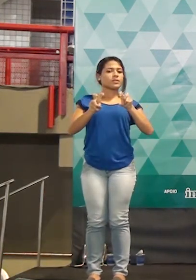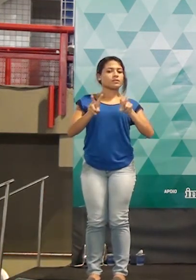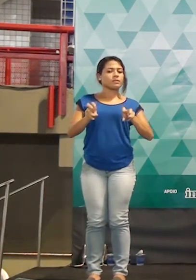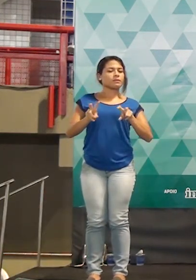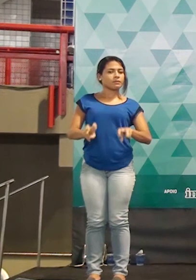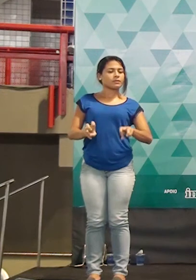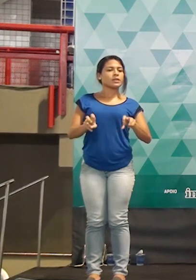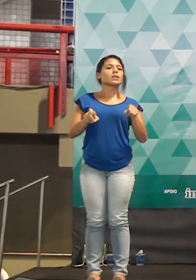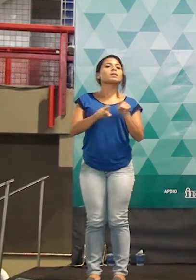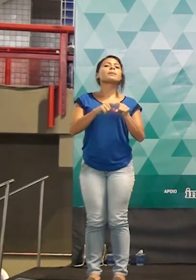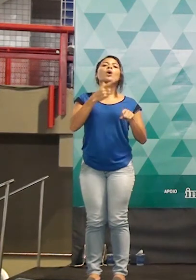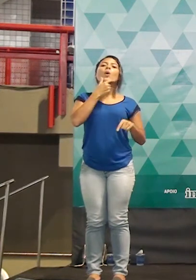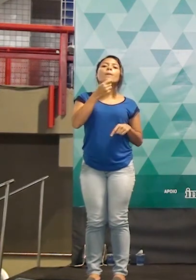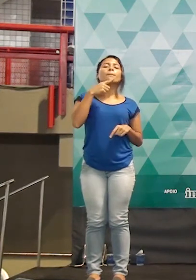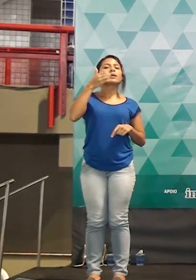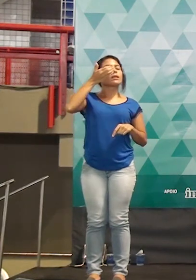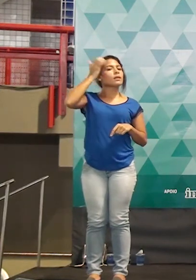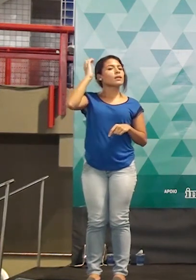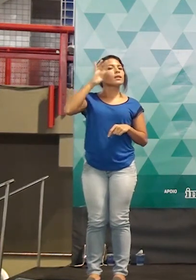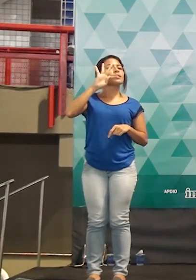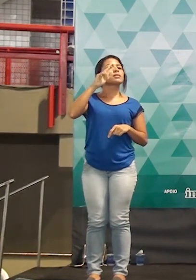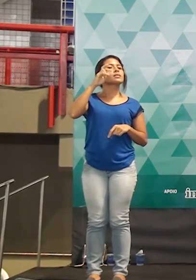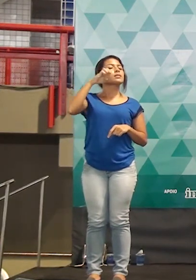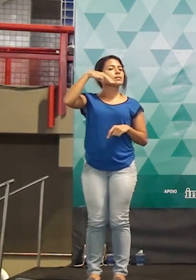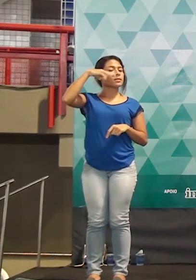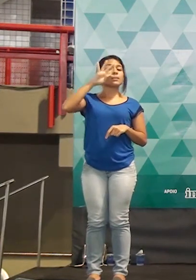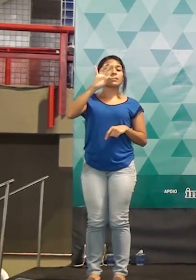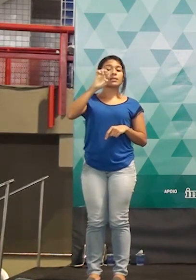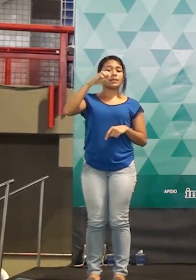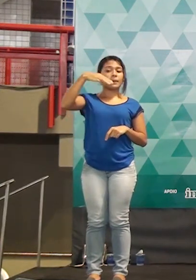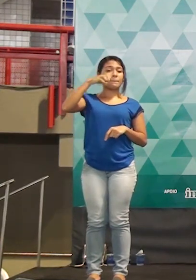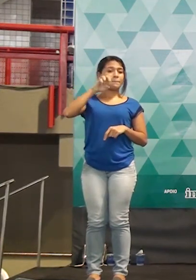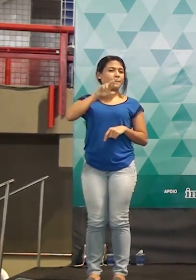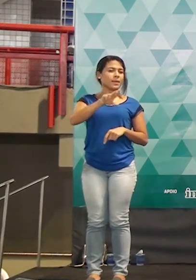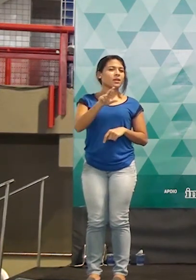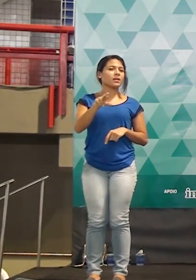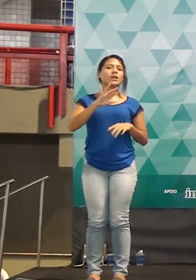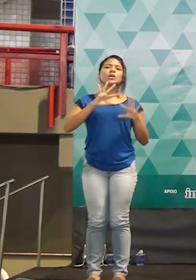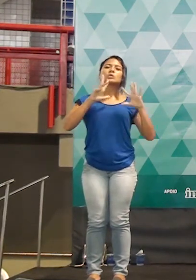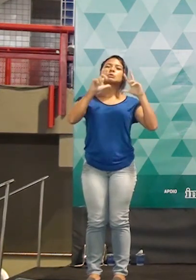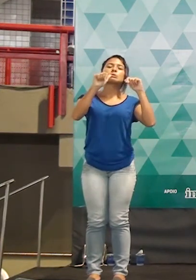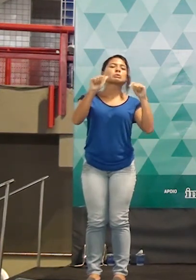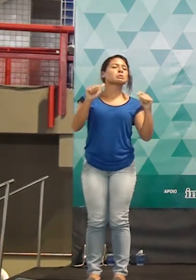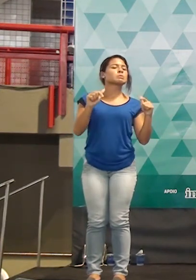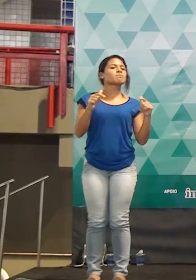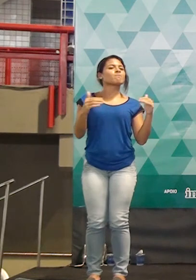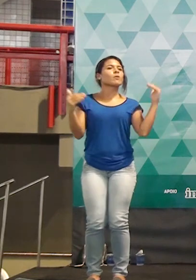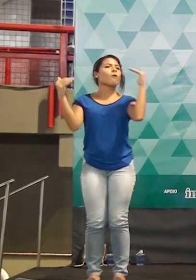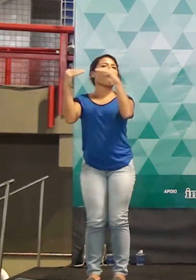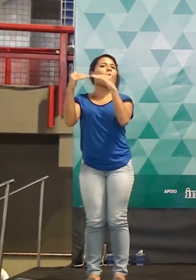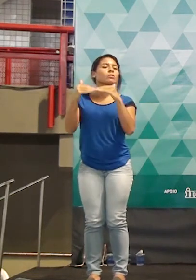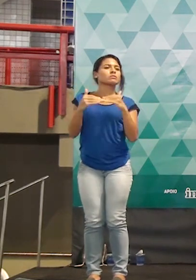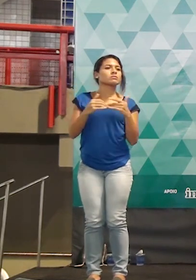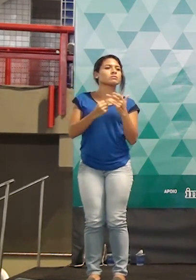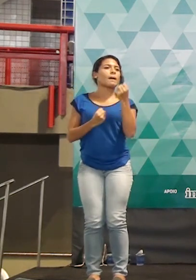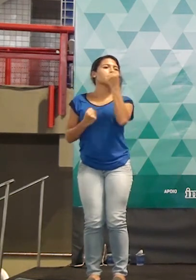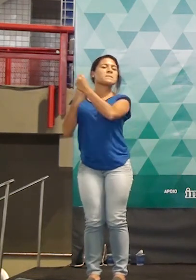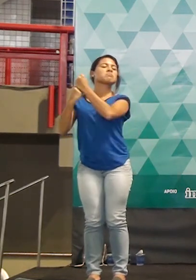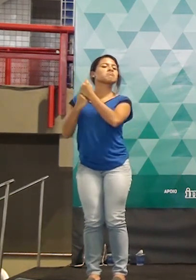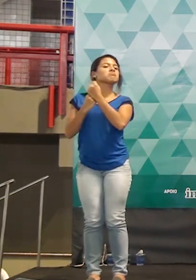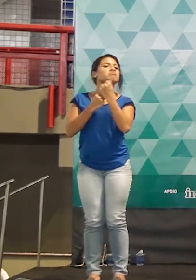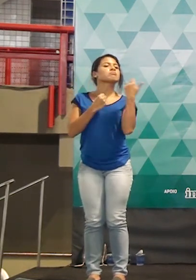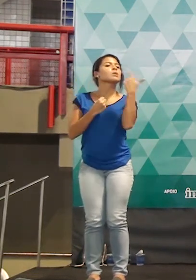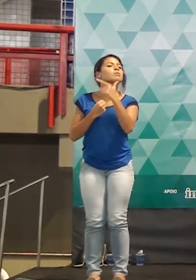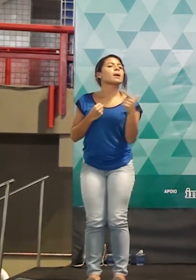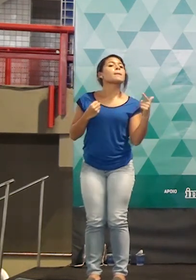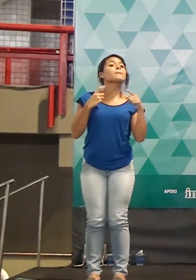que o Michel Temer é um presidente que está com a popularidade lá embaixo? Aí você diz: porque ele não está agradando as pessoas,